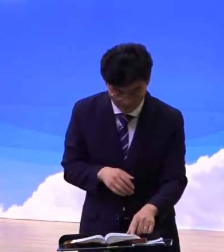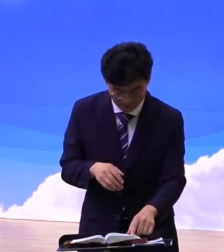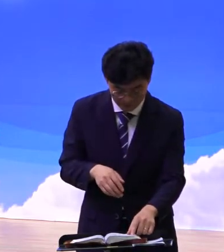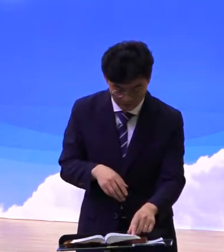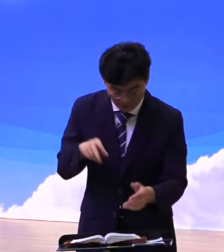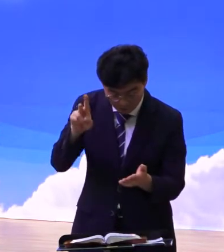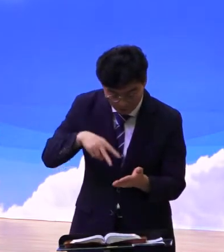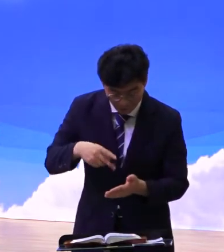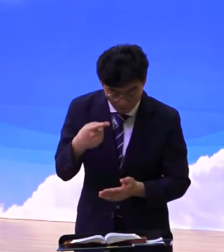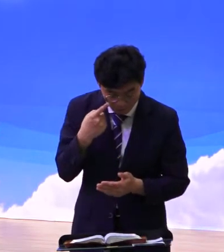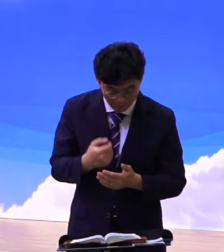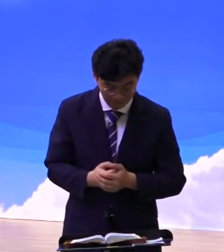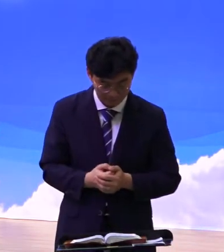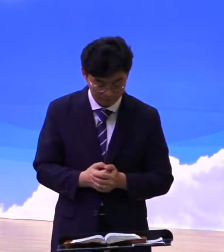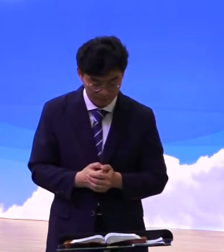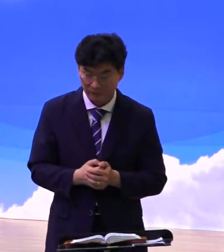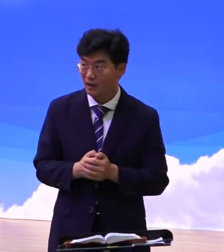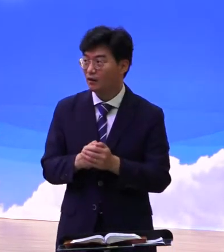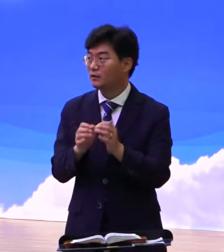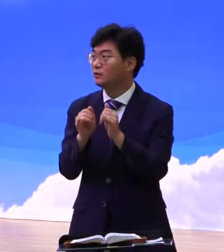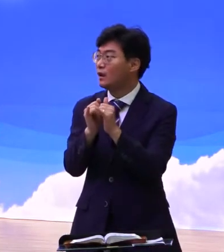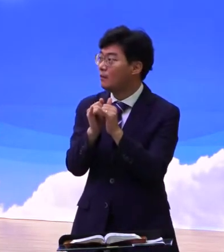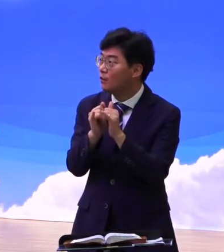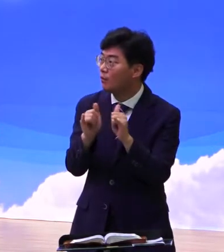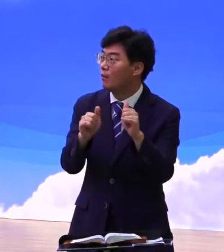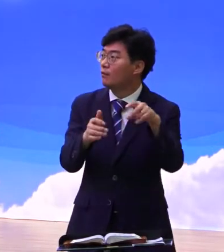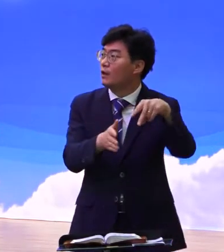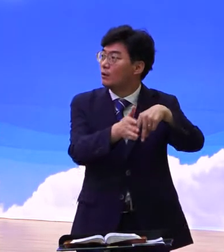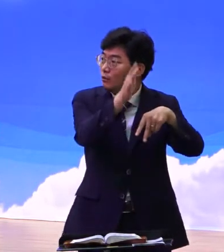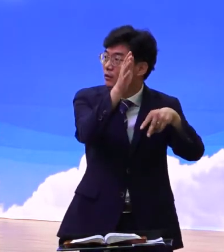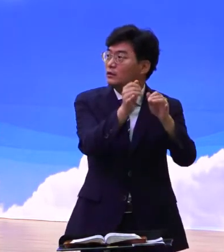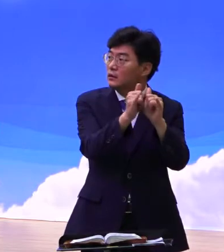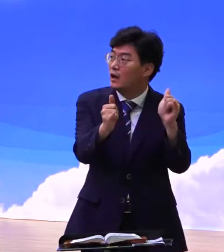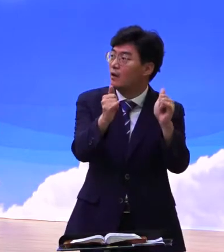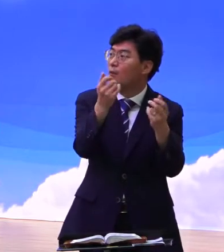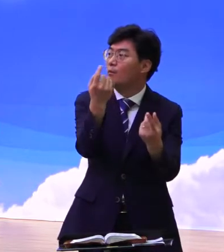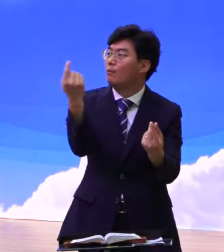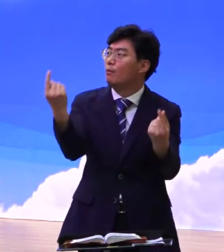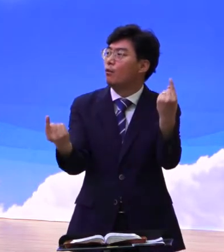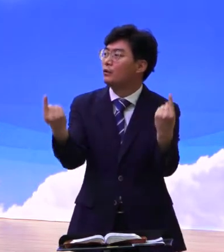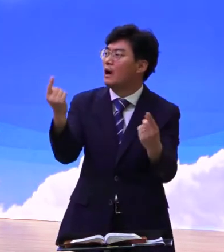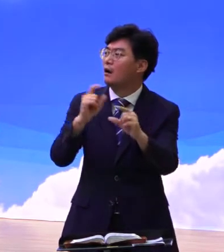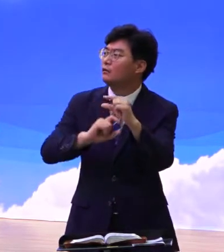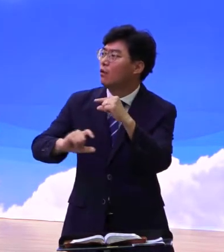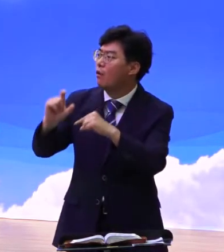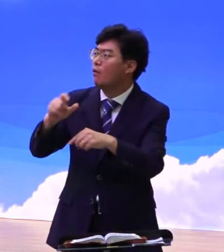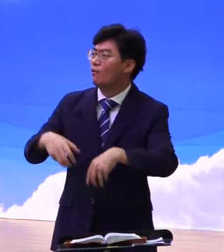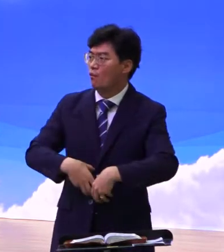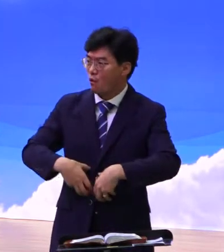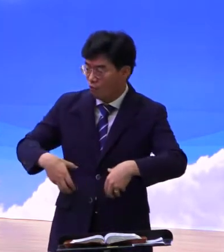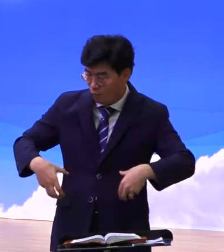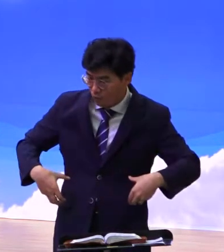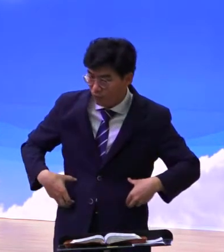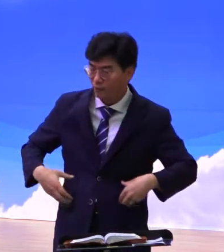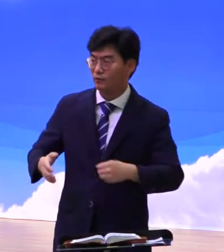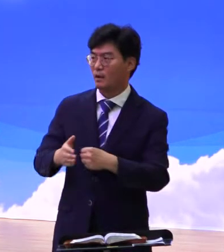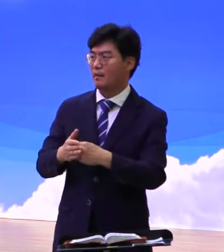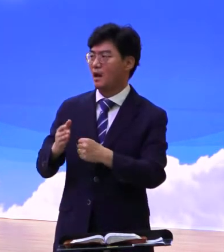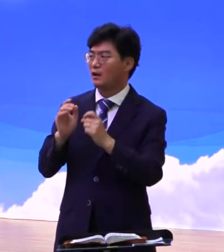시작. 베레아에 있는 사람들은 데살로니가에 있는 사람들보다 더 너그러워서 간절한